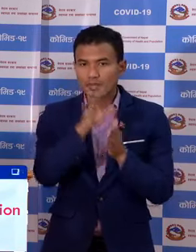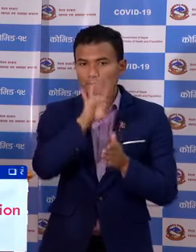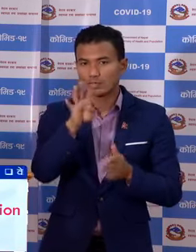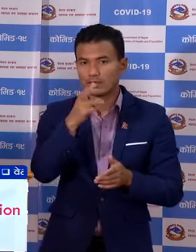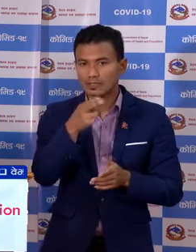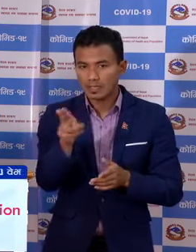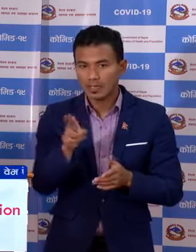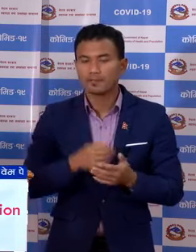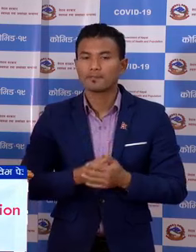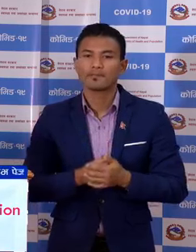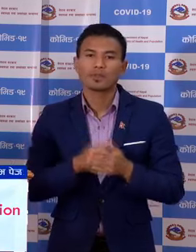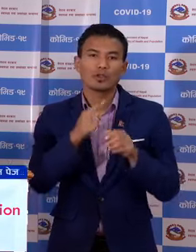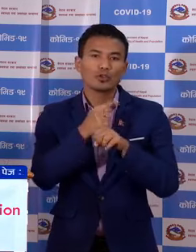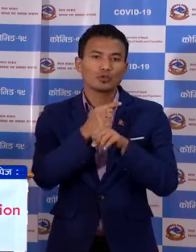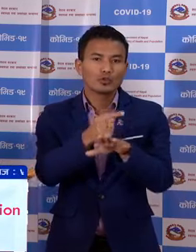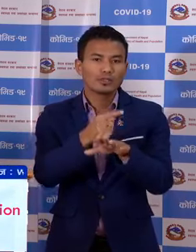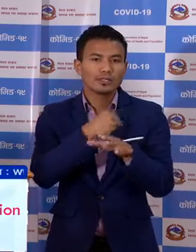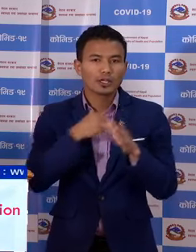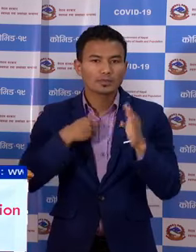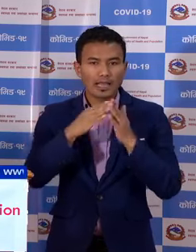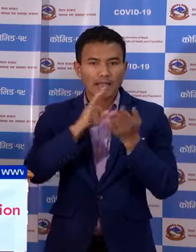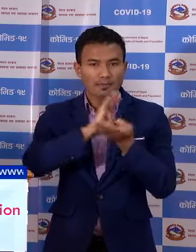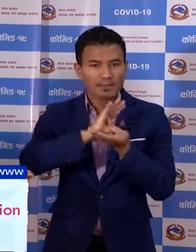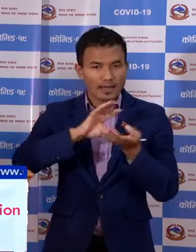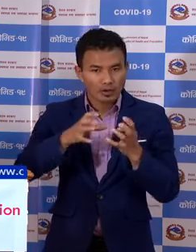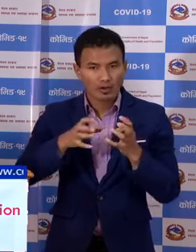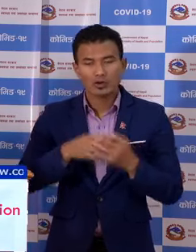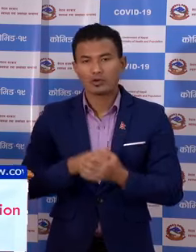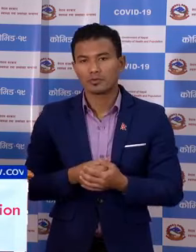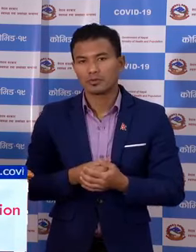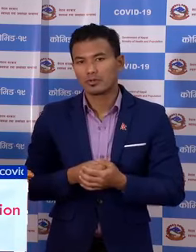जना। कोशी अस्पताल विराटनगरका